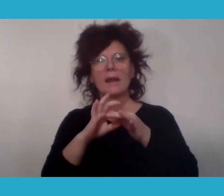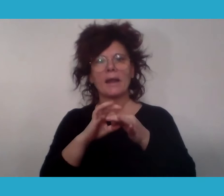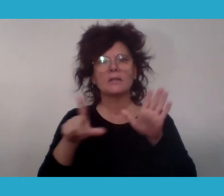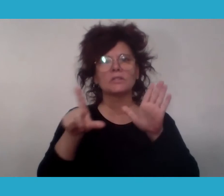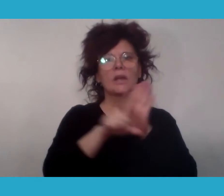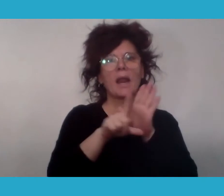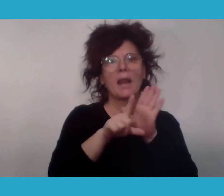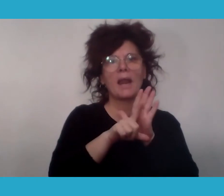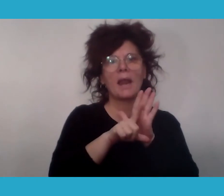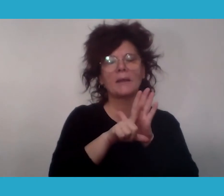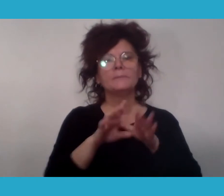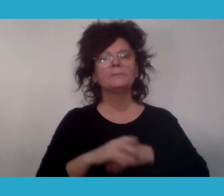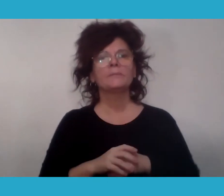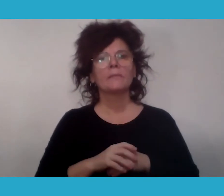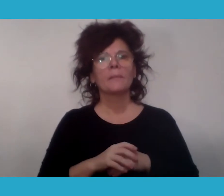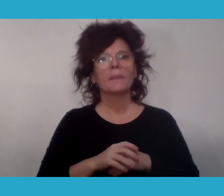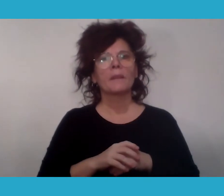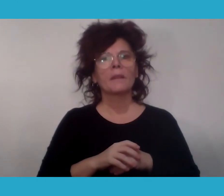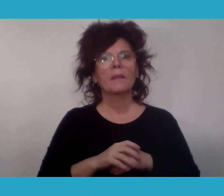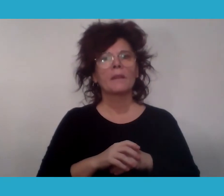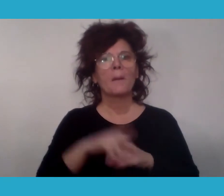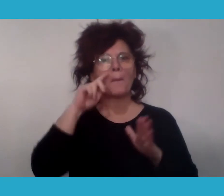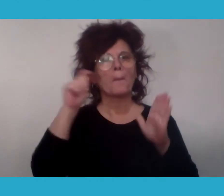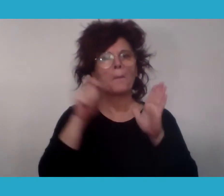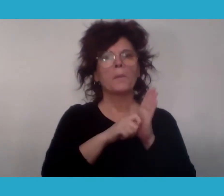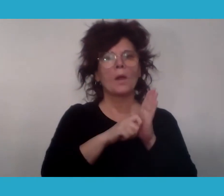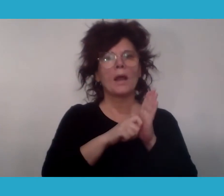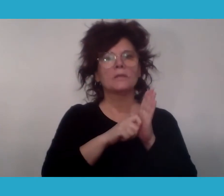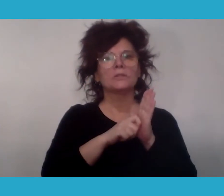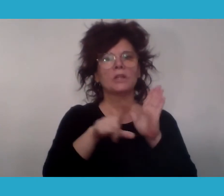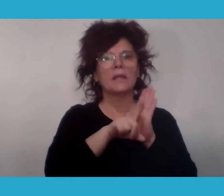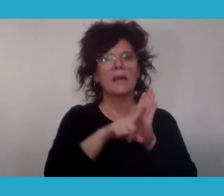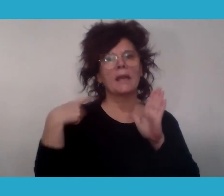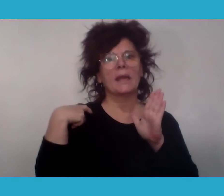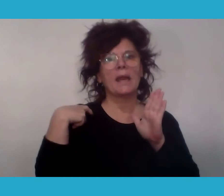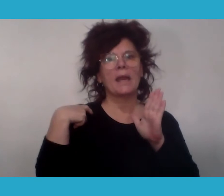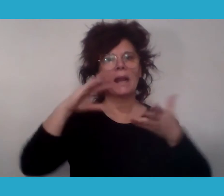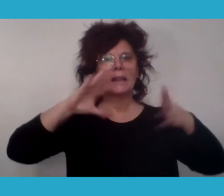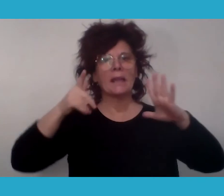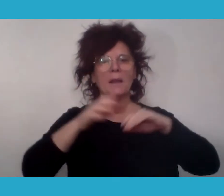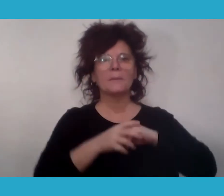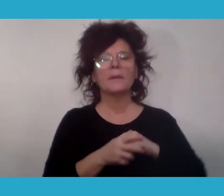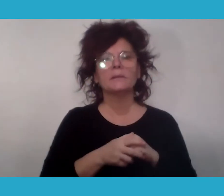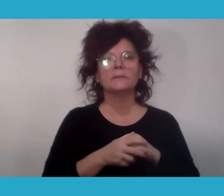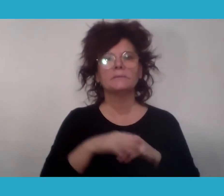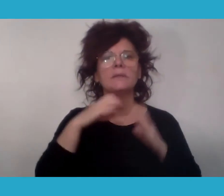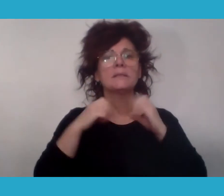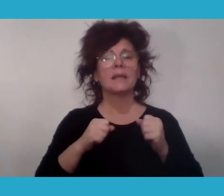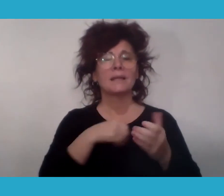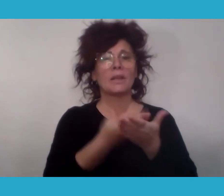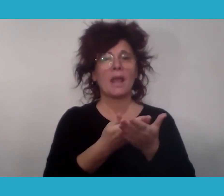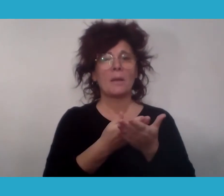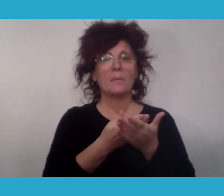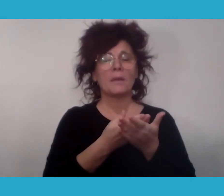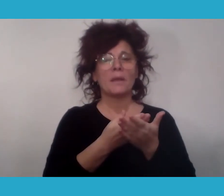41 y 16 de la Constitución, así como por la violación del artículo 19 de la Ley General del Ambiente y el Acuerdo de Escazú. Solicita asimismo al señor secretario de Ambiente